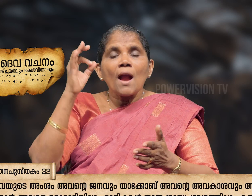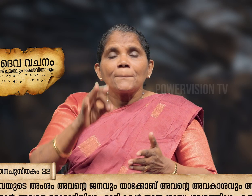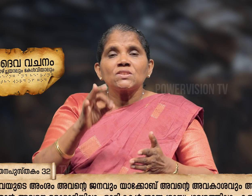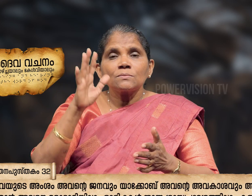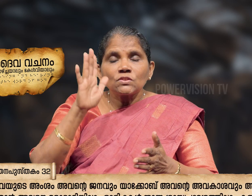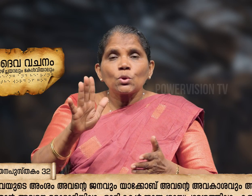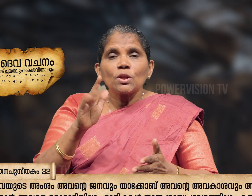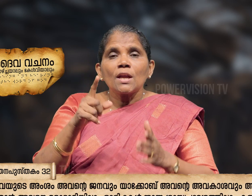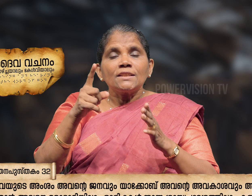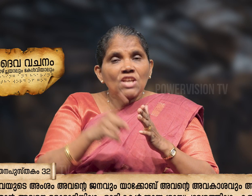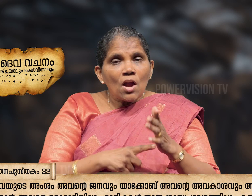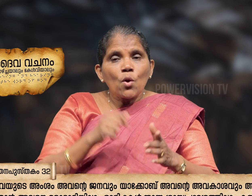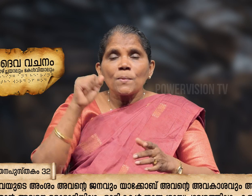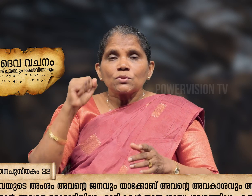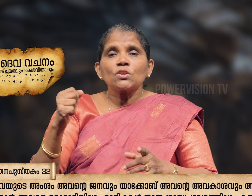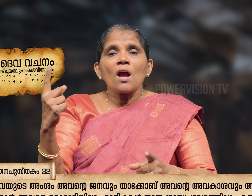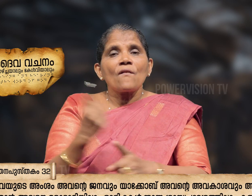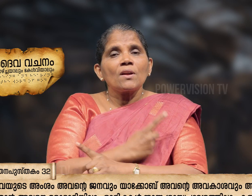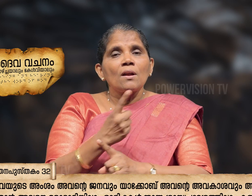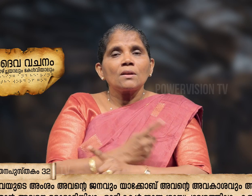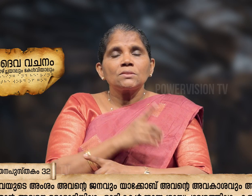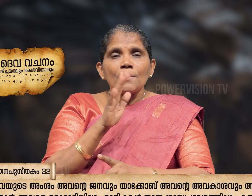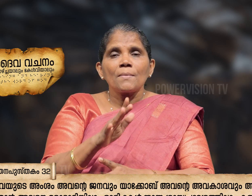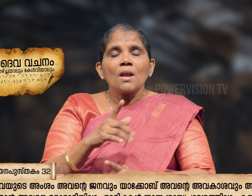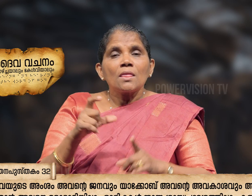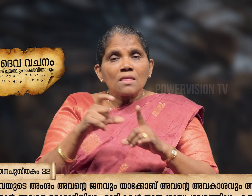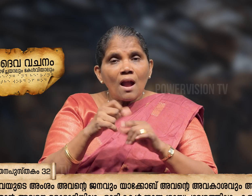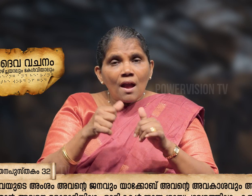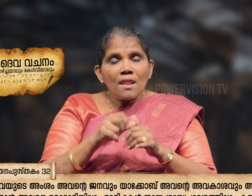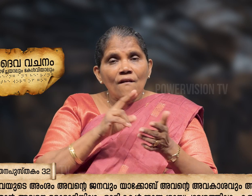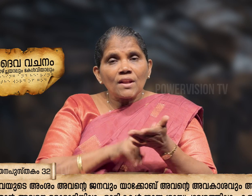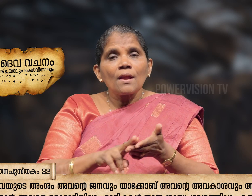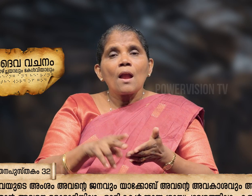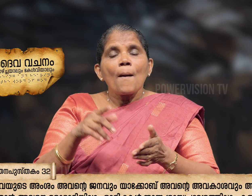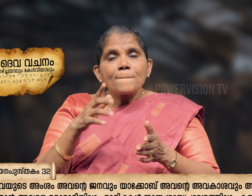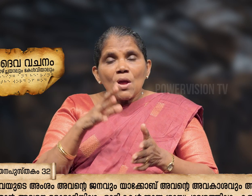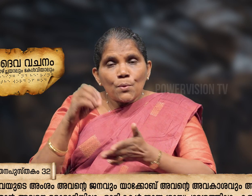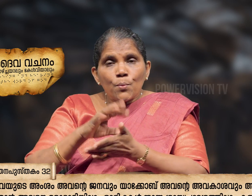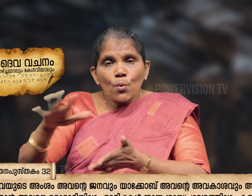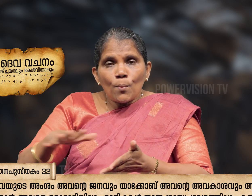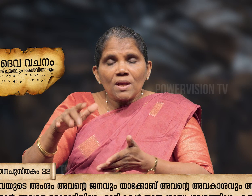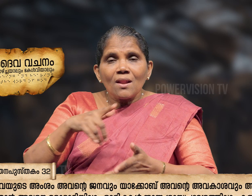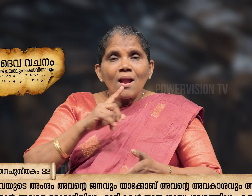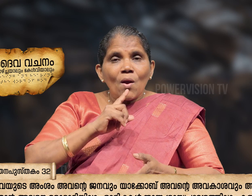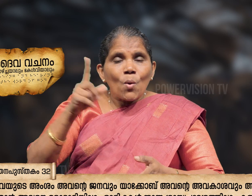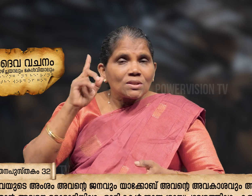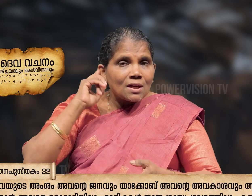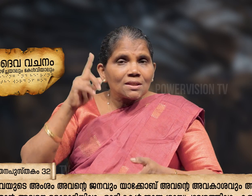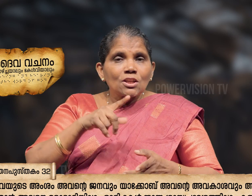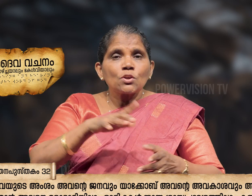ജനവും യാക്കോബ് അവന്റെ അവകാശവുമാകുന്നു. താൻ അവനെ മരുഭൂമിയിലും ഓളി കേൾക്കുന്ന ശൂന്യപ്രദേശത്തിലും